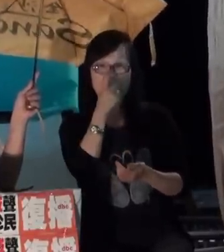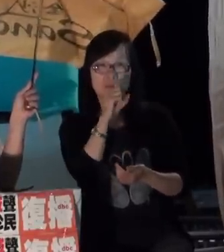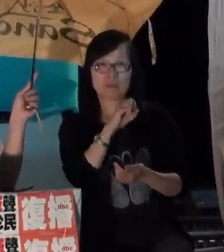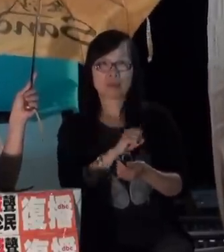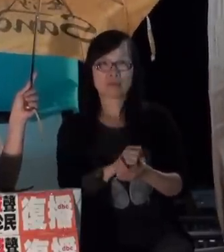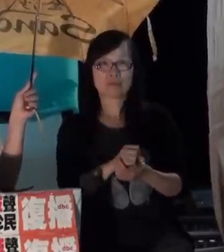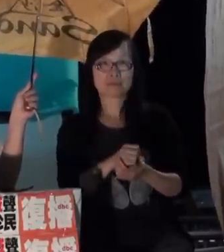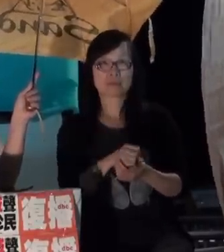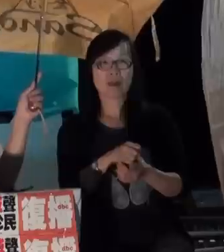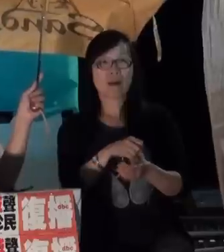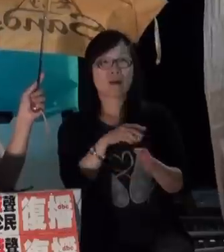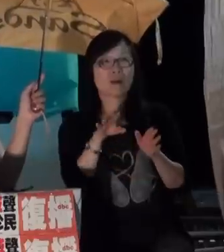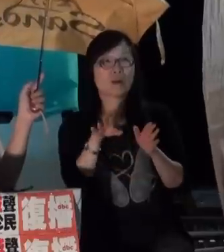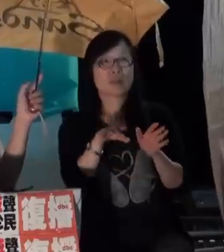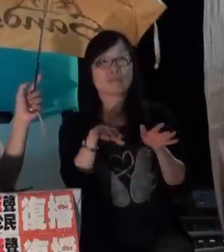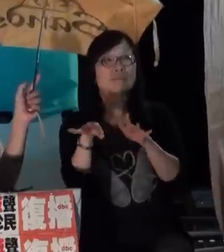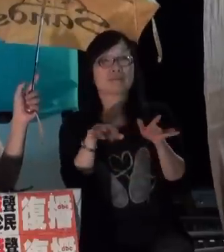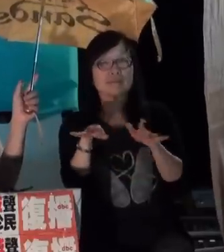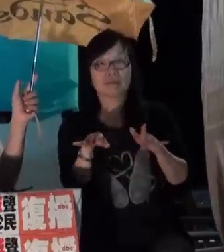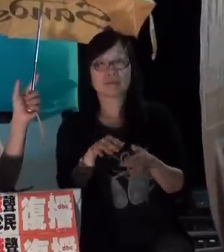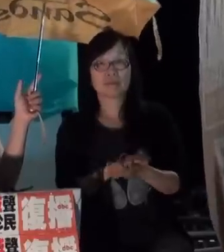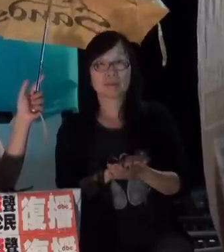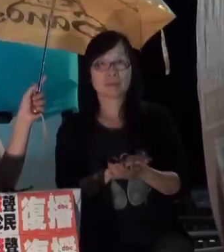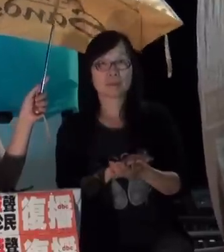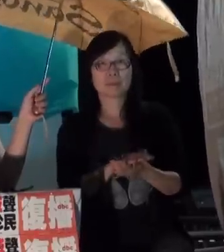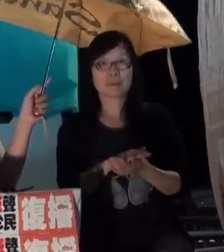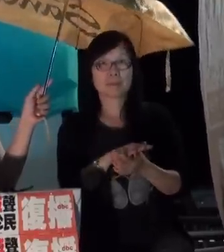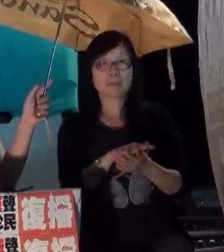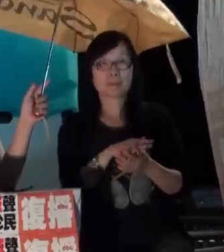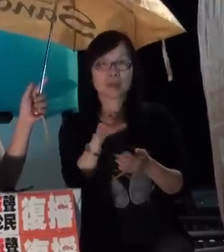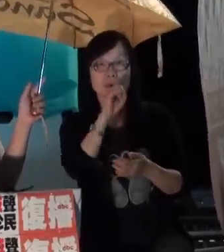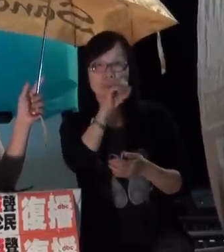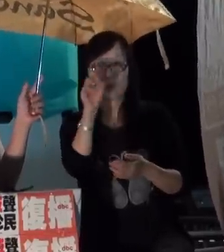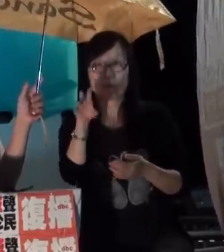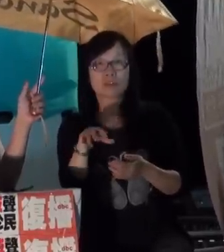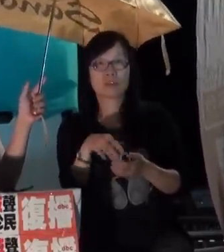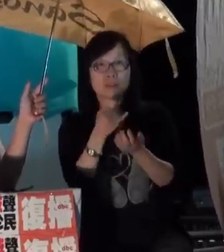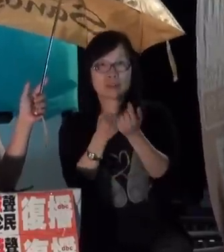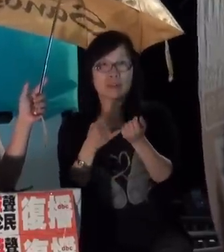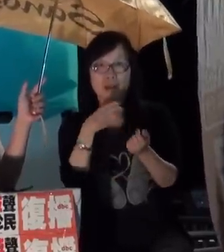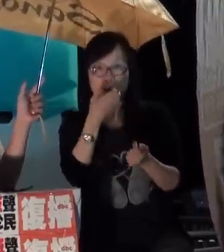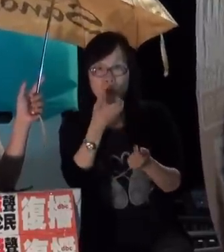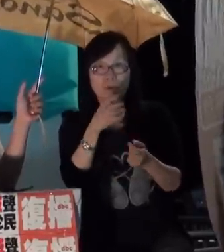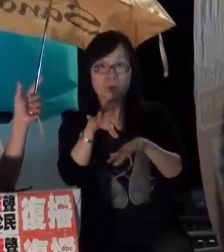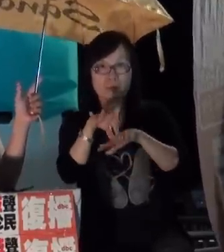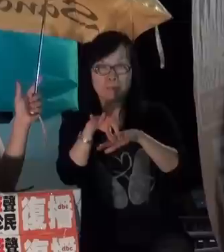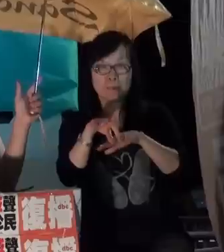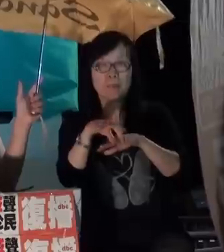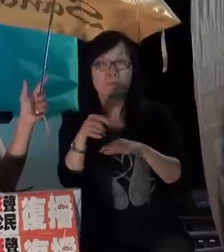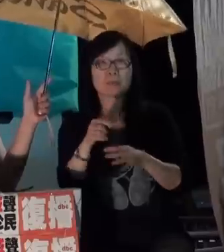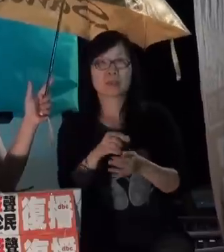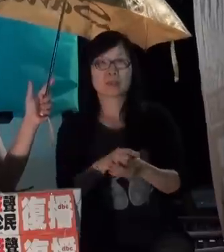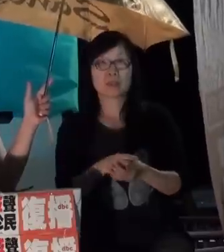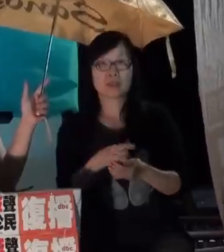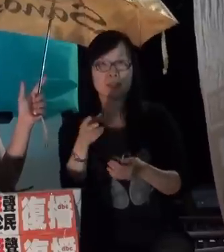去都非常之虛無縹緲嘅嘢，所以你睇到佢講呢個特惠生果金嘅時候咧，因為佢要